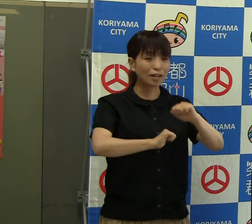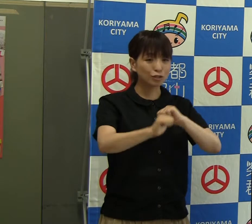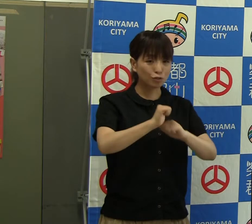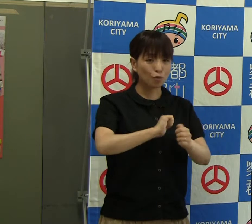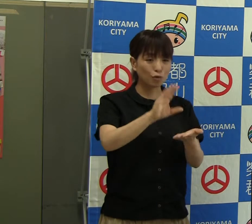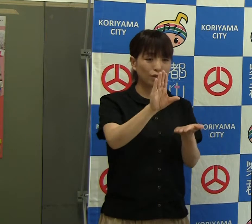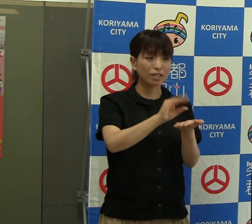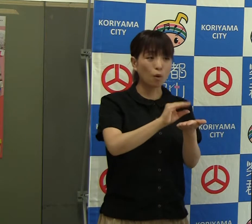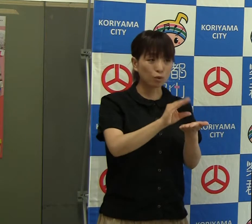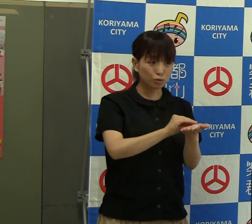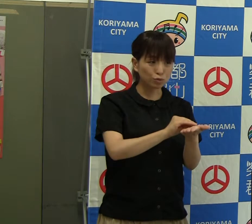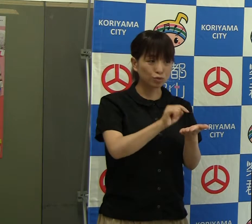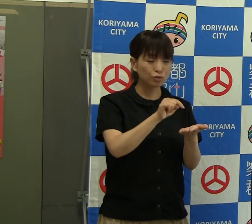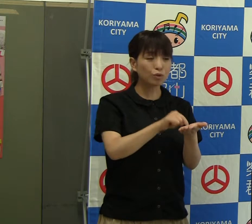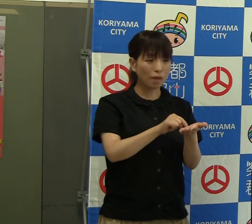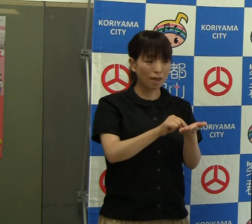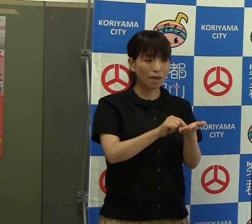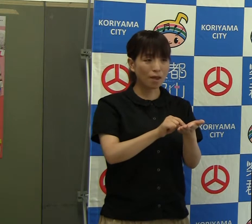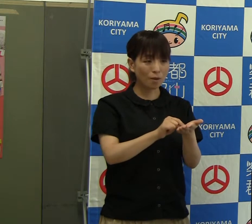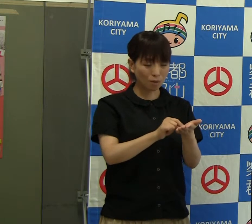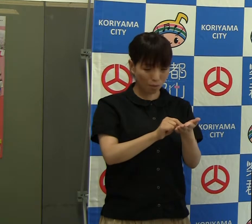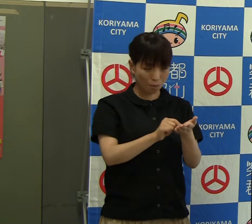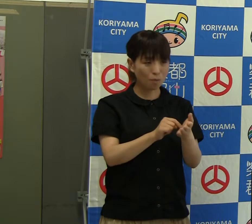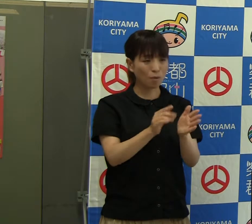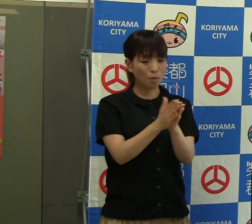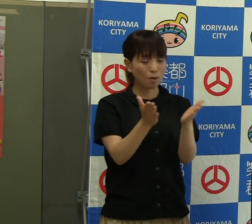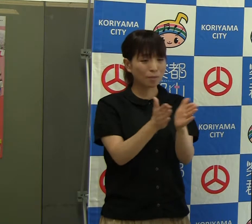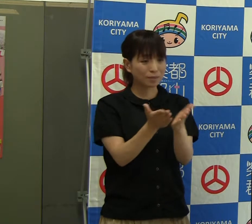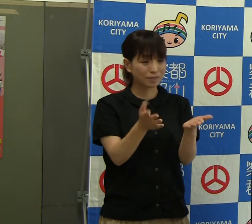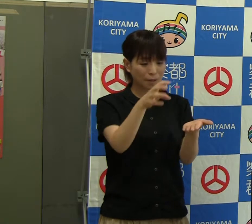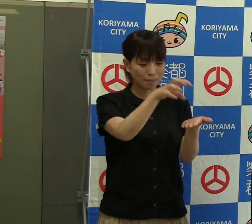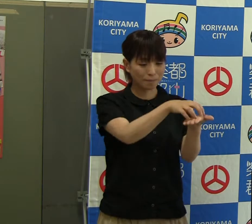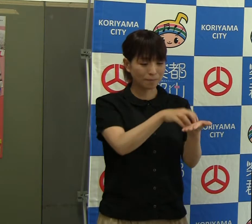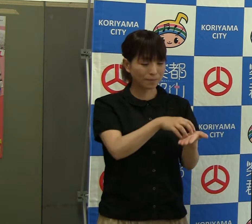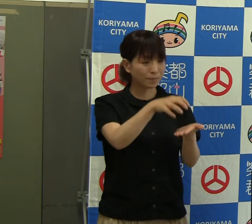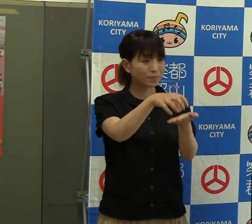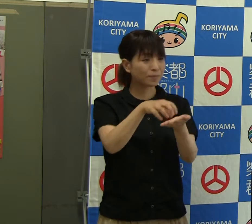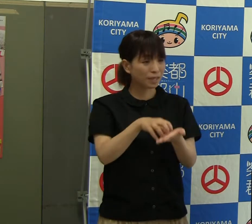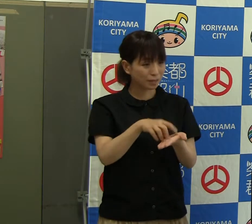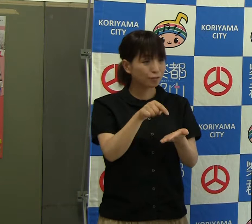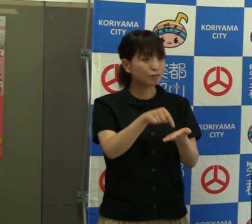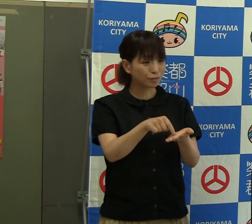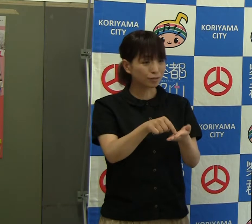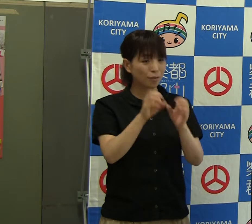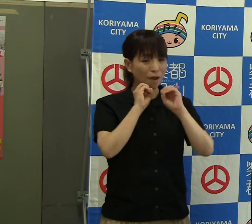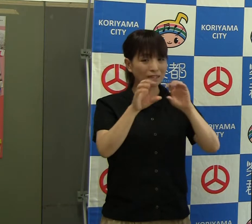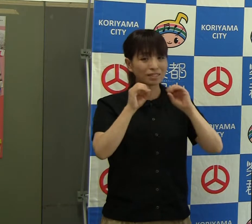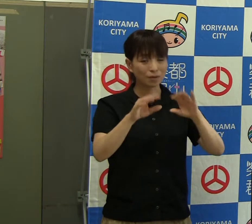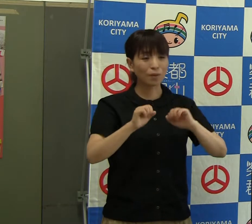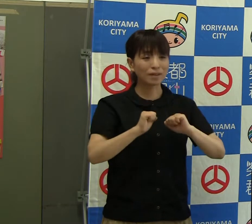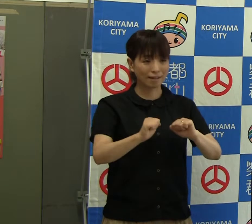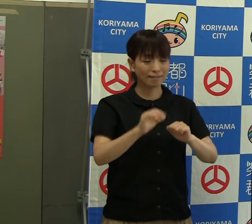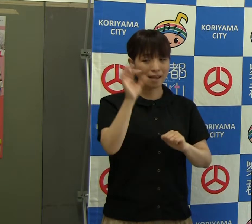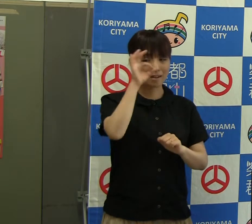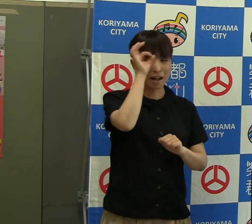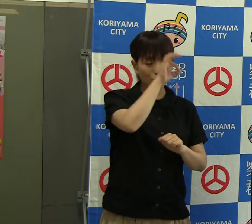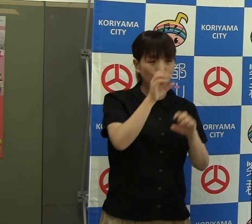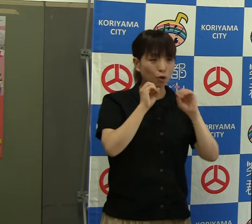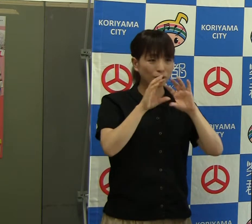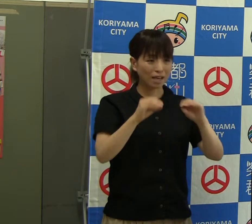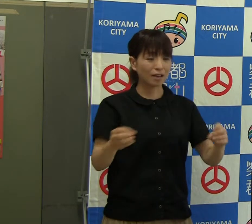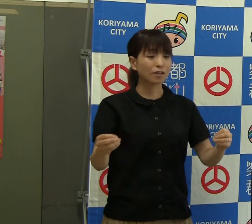記録をフリーペーパーなどに掲載しますクロスメディア発信を行いまして、観光 PR と合わせま